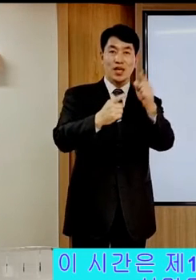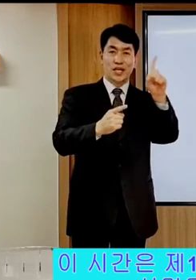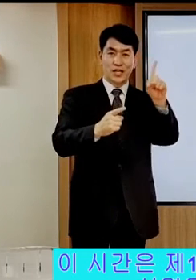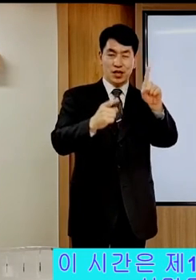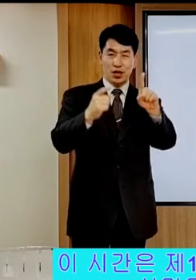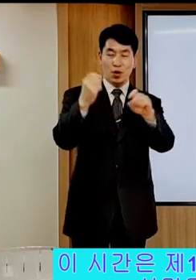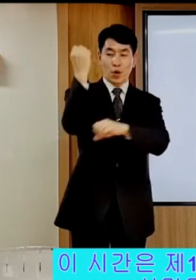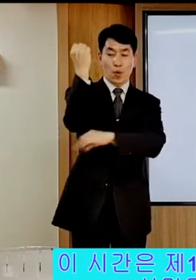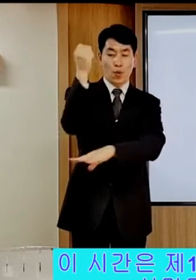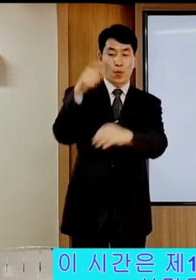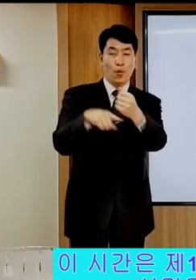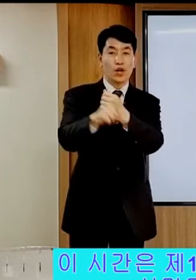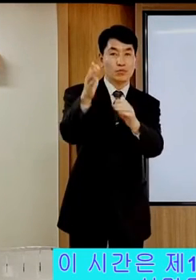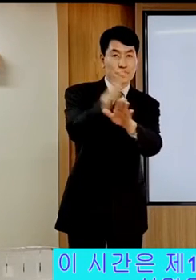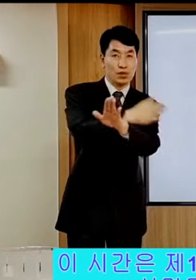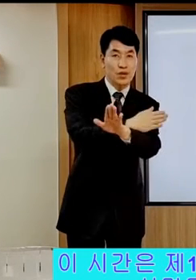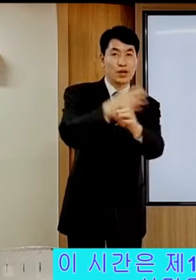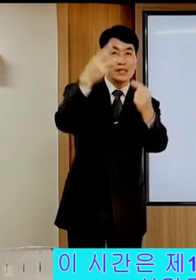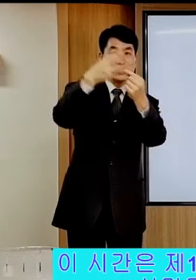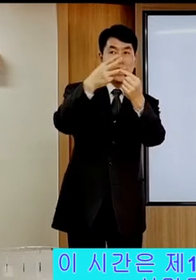1 원리부터 3